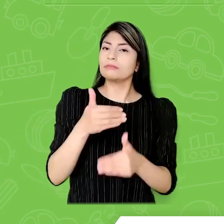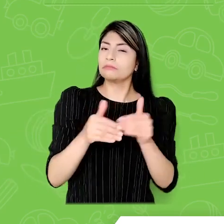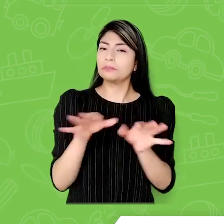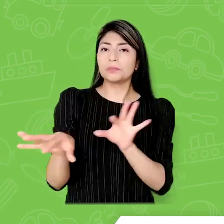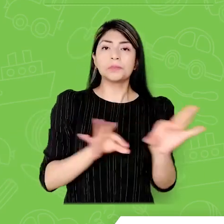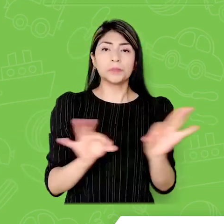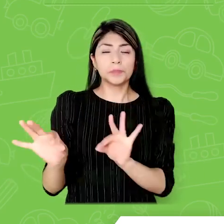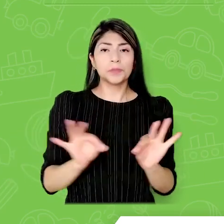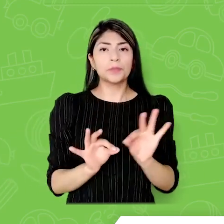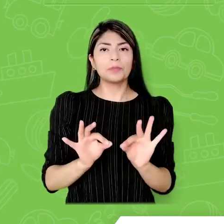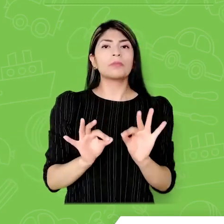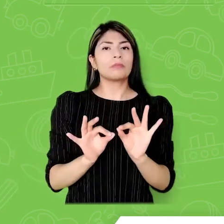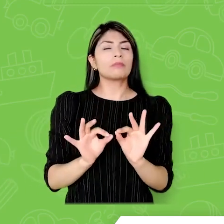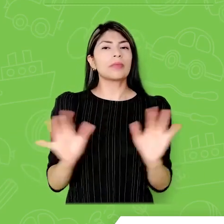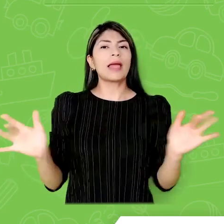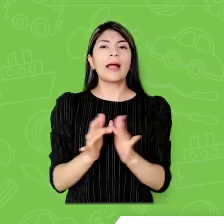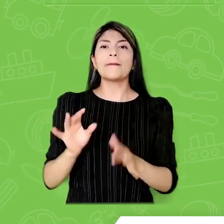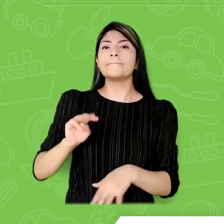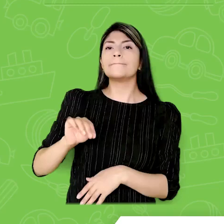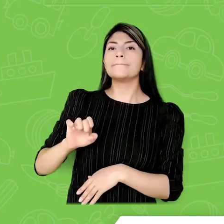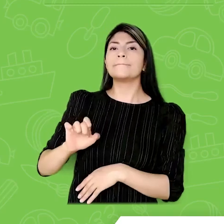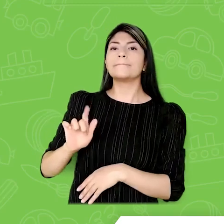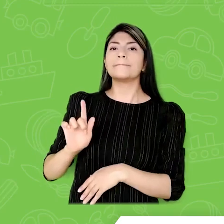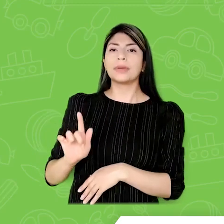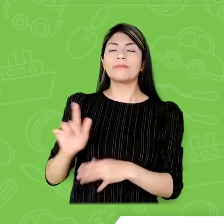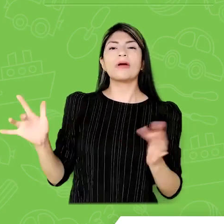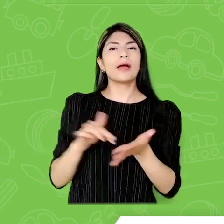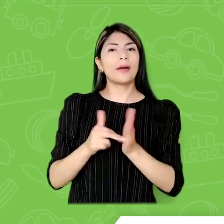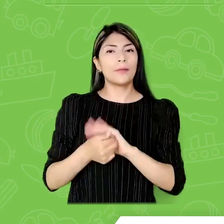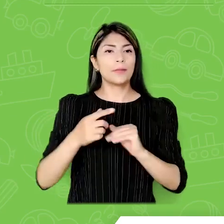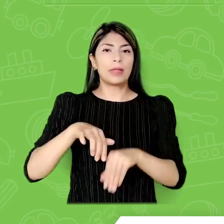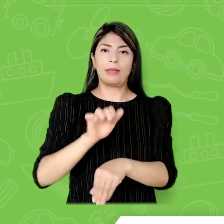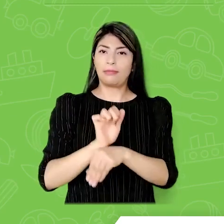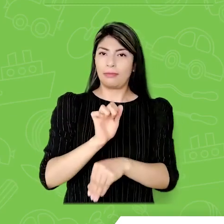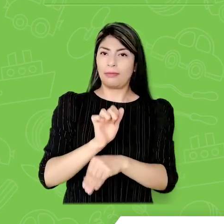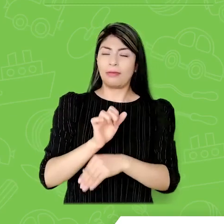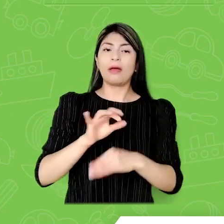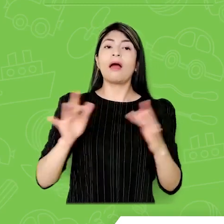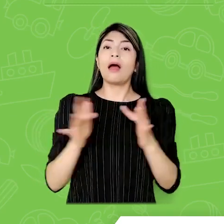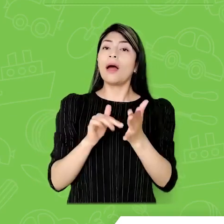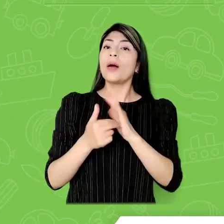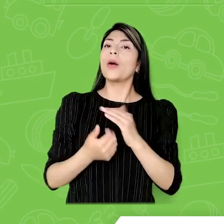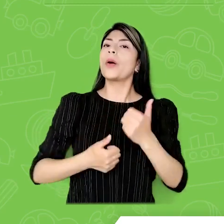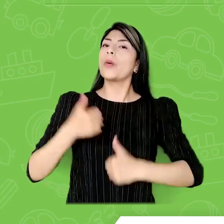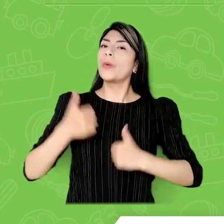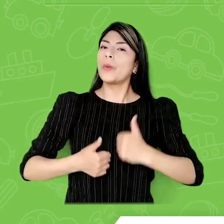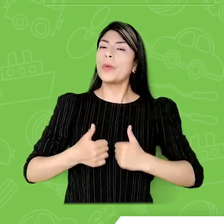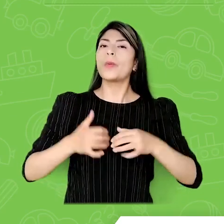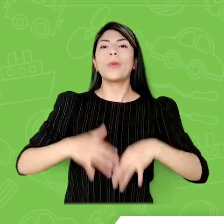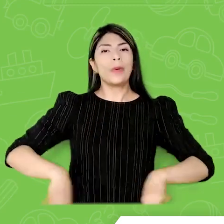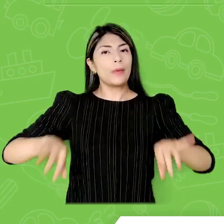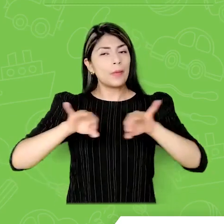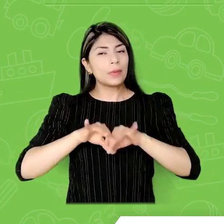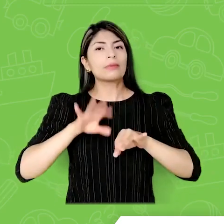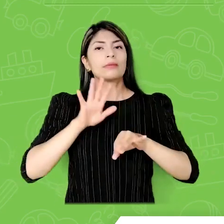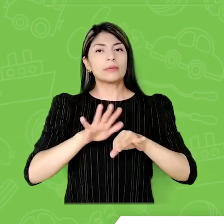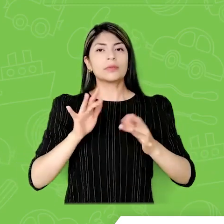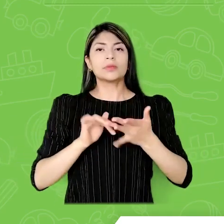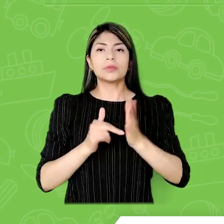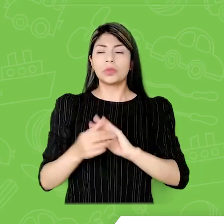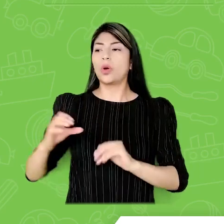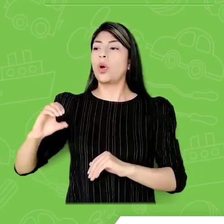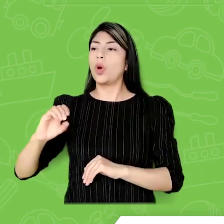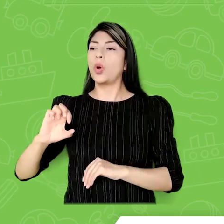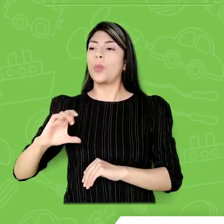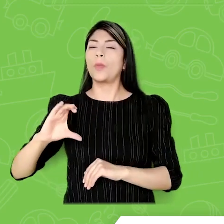con base en el cual se realiza el mismo, como en la OPEC registrada por dicha entidad, información que se encuentra publicada en el